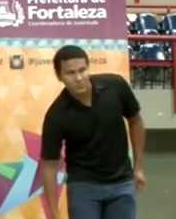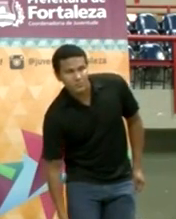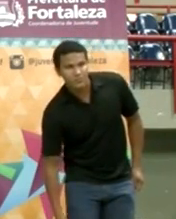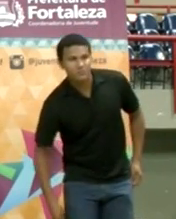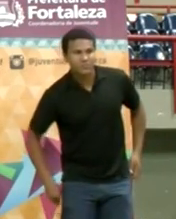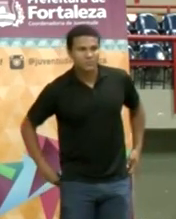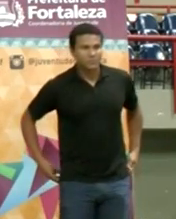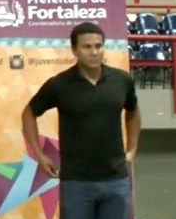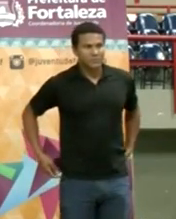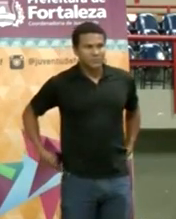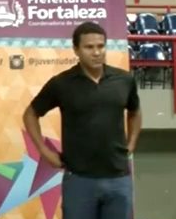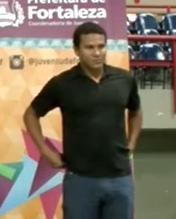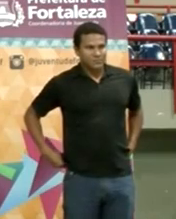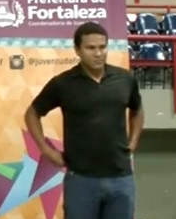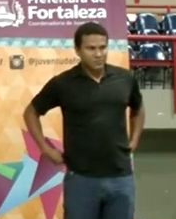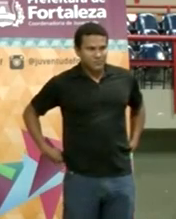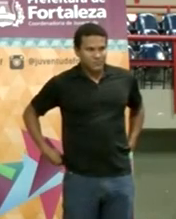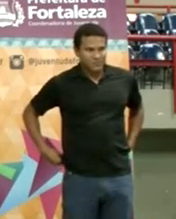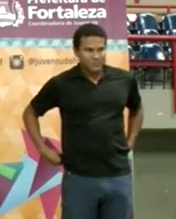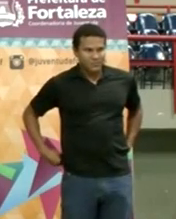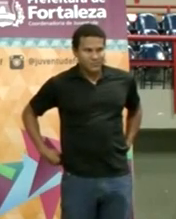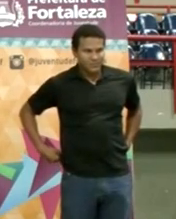Por gentileza, pessoal.